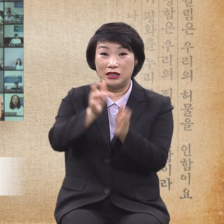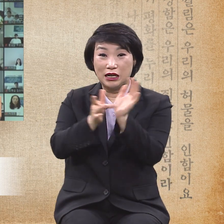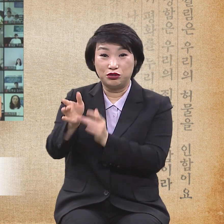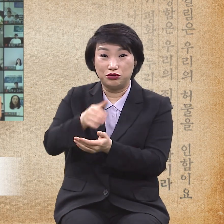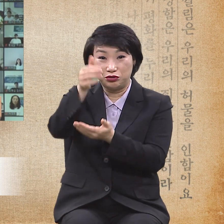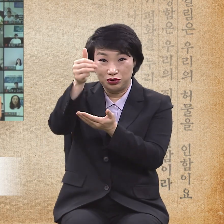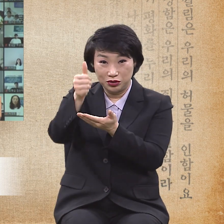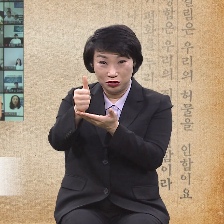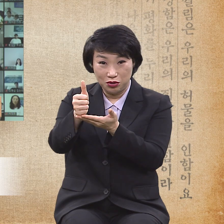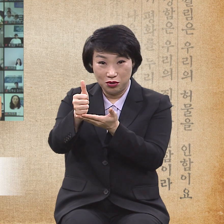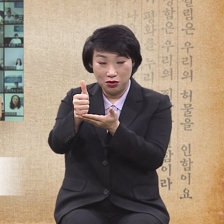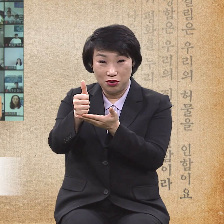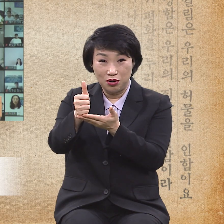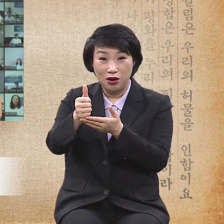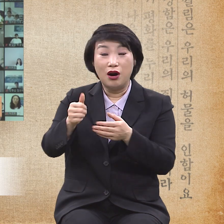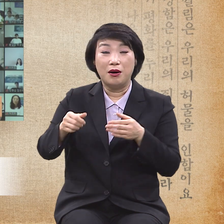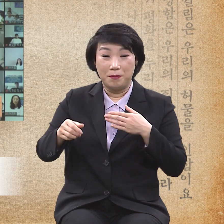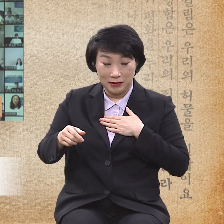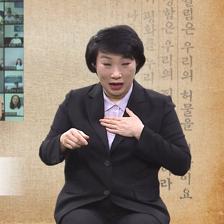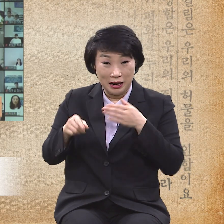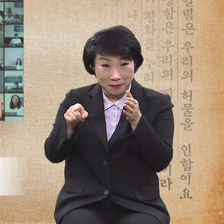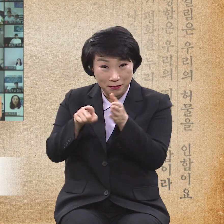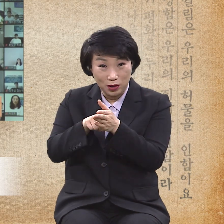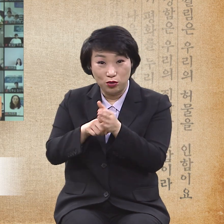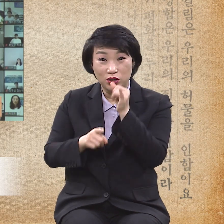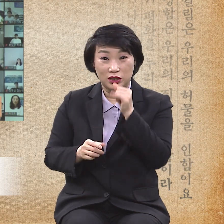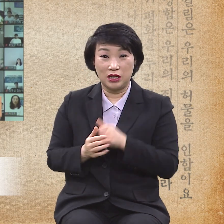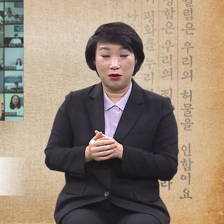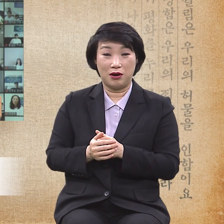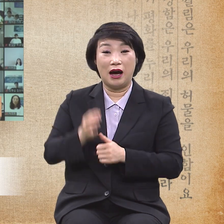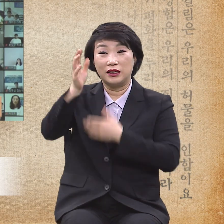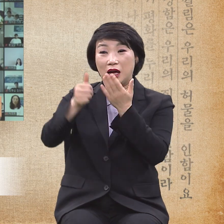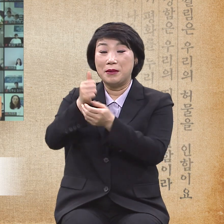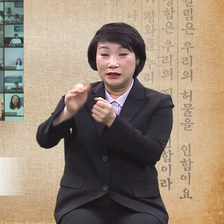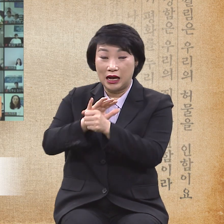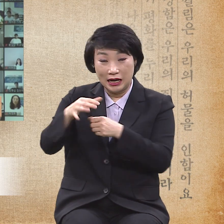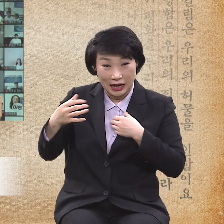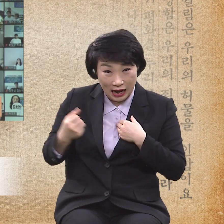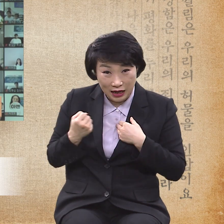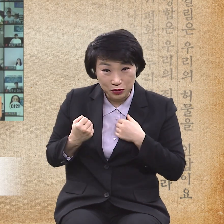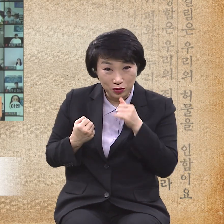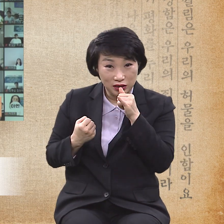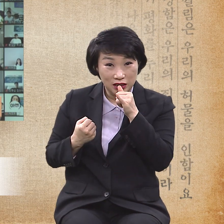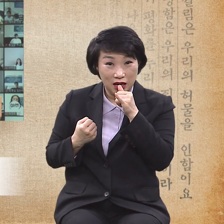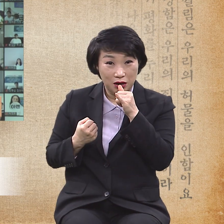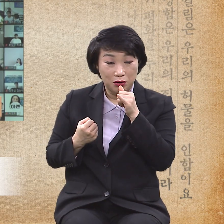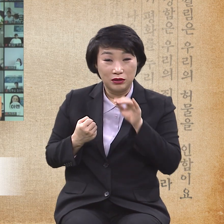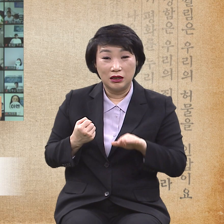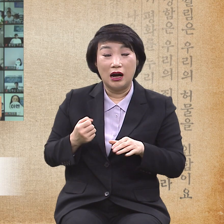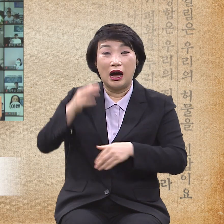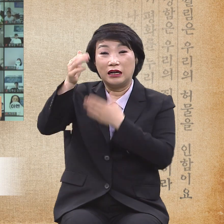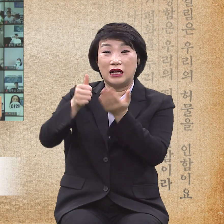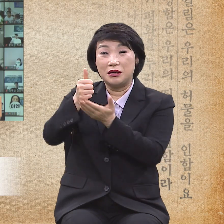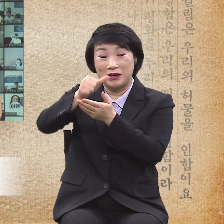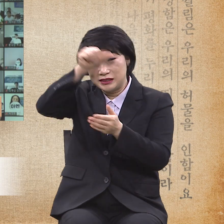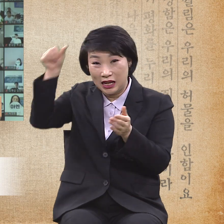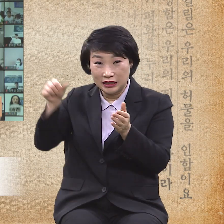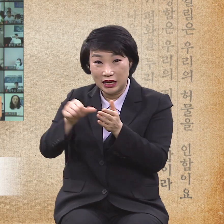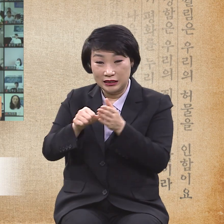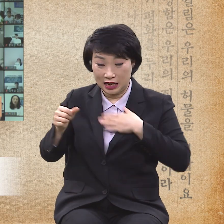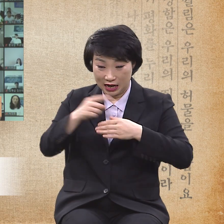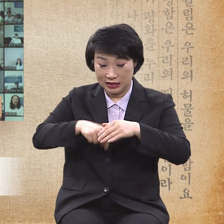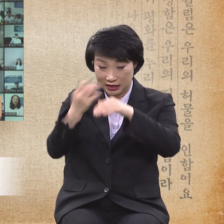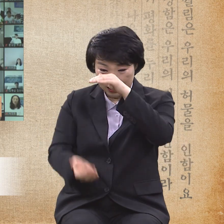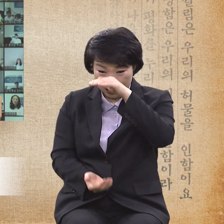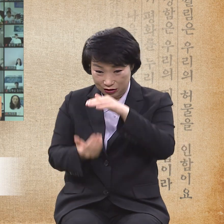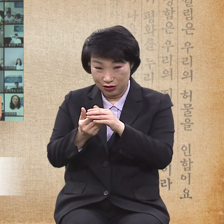예수 그리스도를 믿는 것이요. 그 사랑을 가지는 것이요, 그 생애를 내게